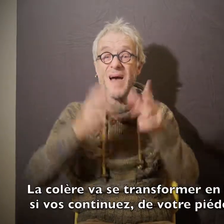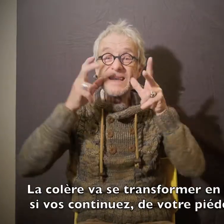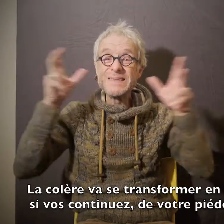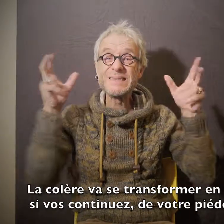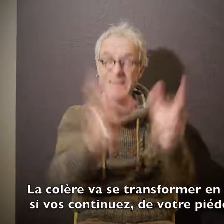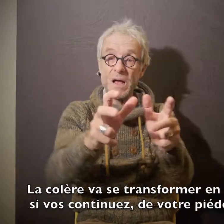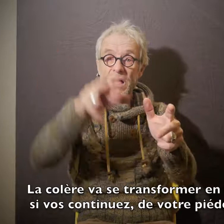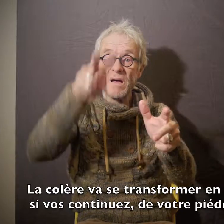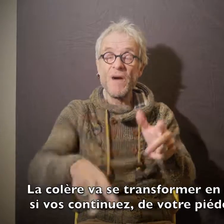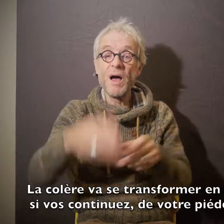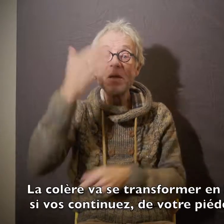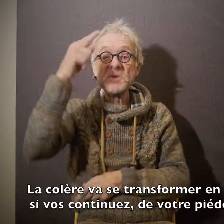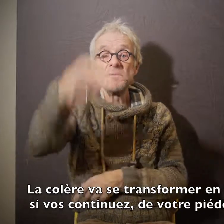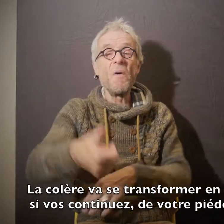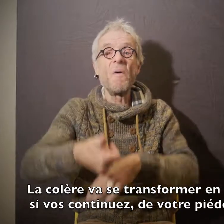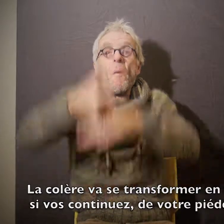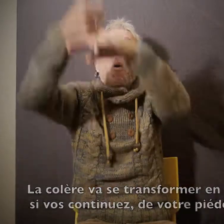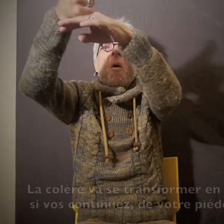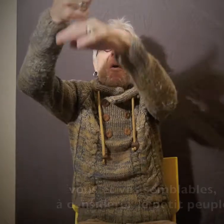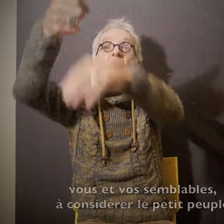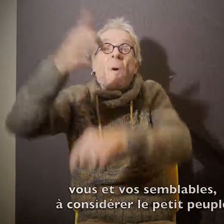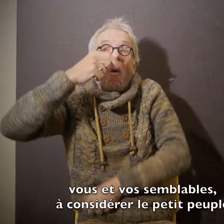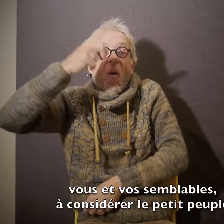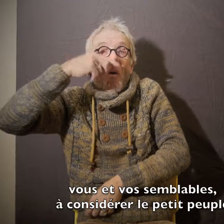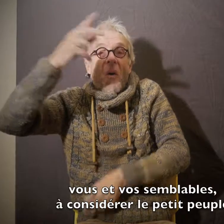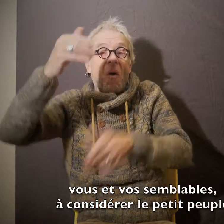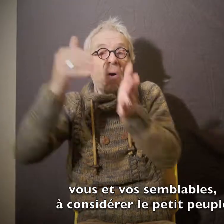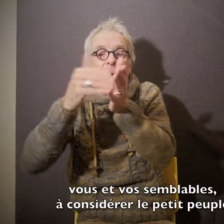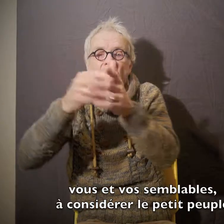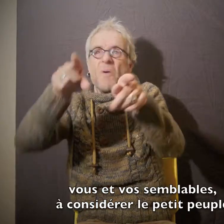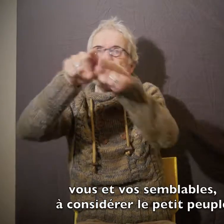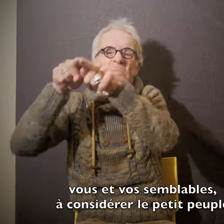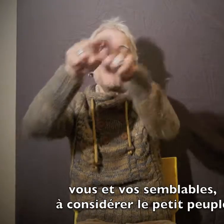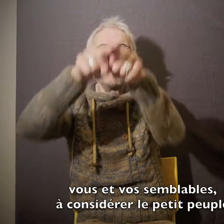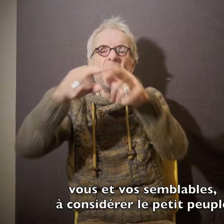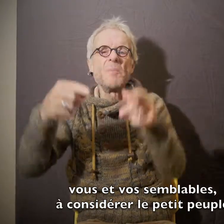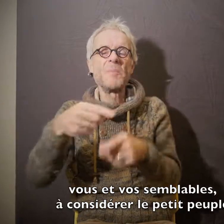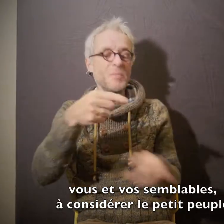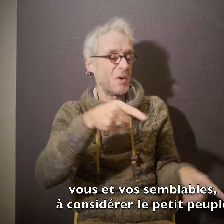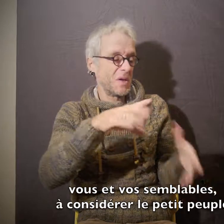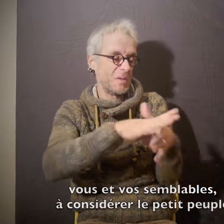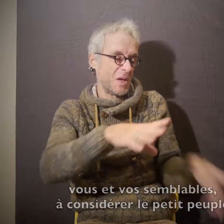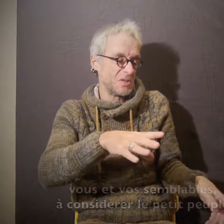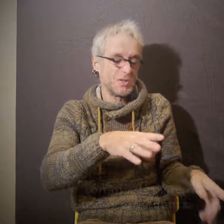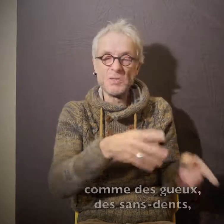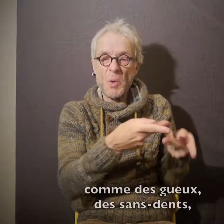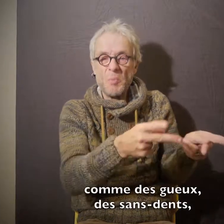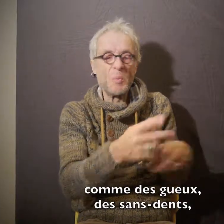La colère va se transformer en haine si vous continuez, de votre piédestal, vous et vos semblables, à considérer le